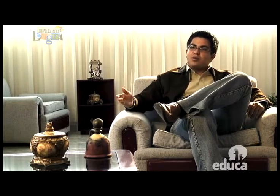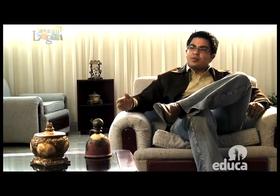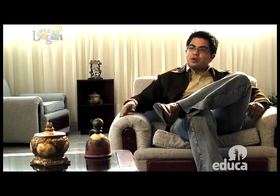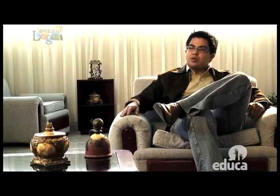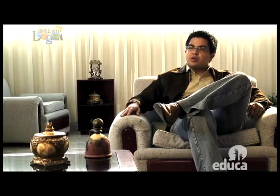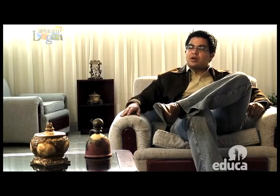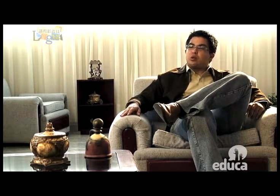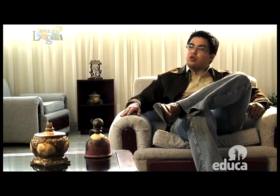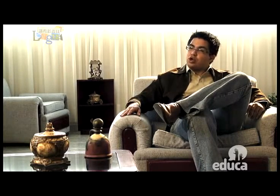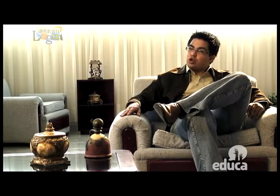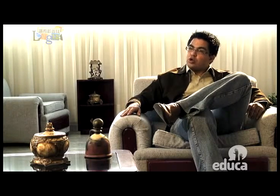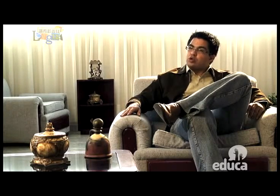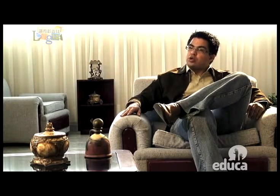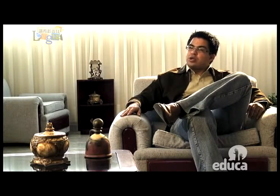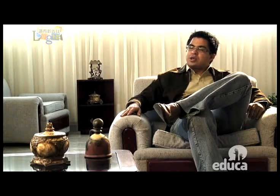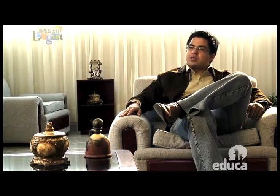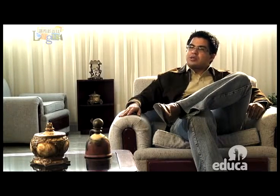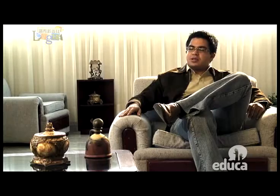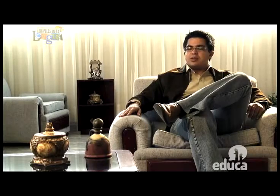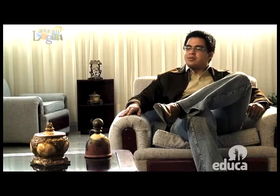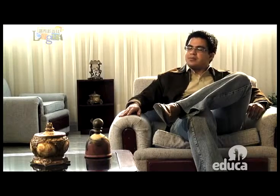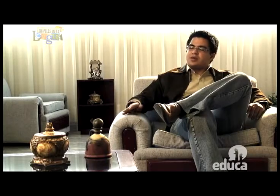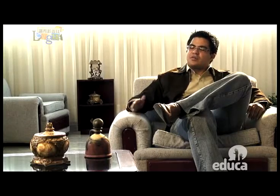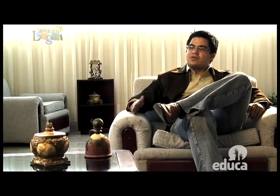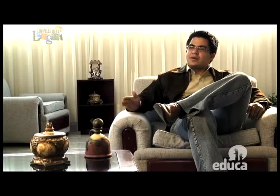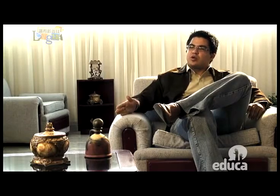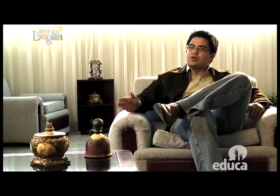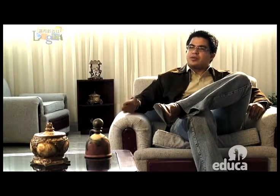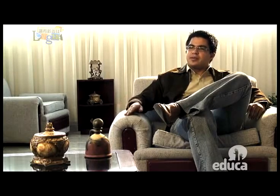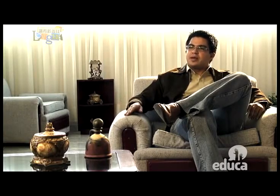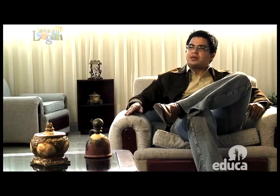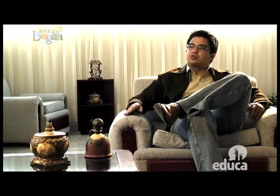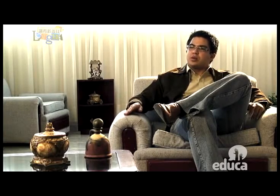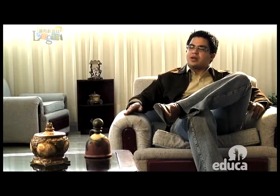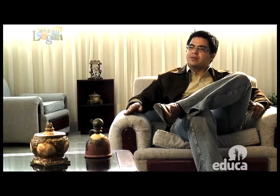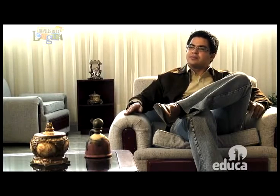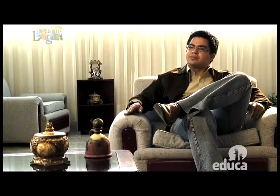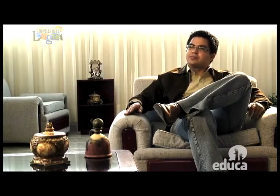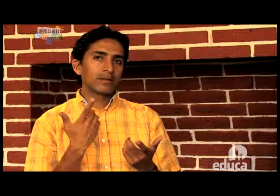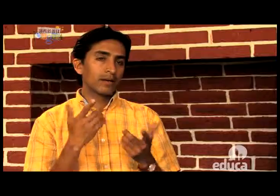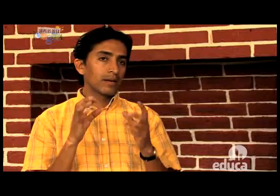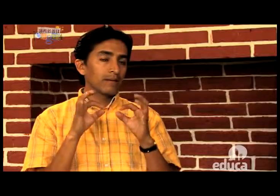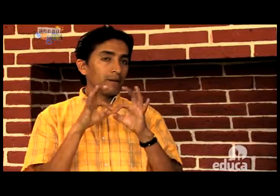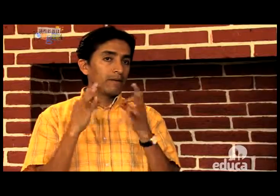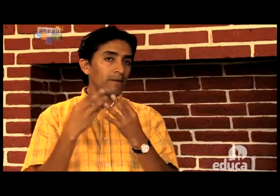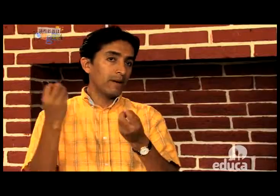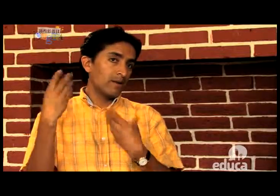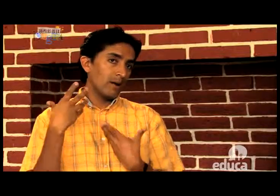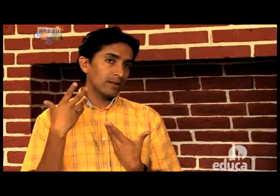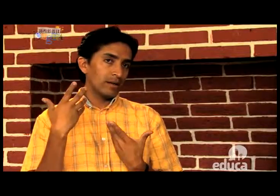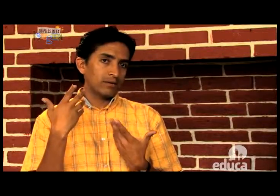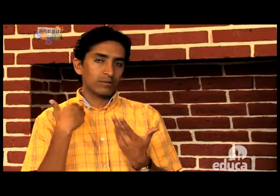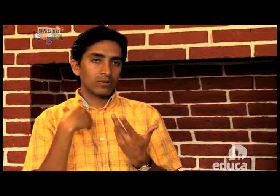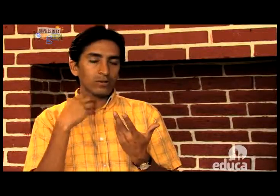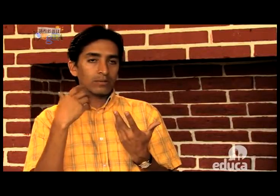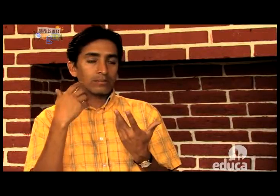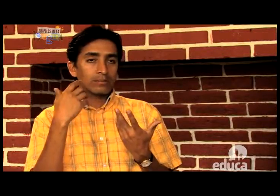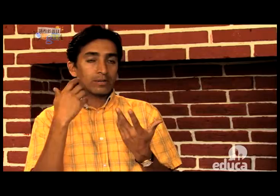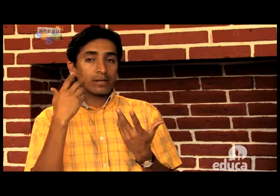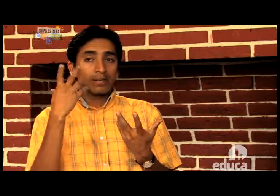doctor, el audiólogo, y me confirmaron que tenía sordera. Mi familia me ha dicho que no saben la